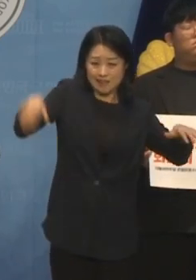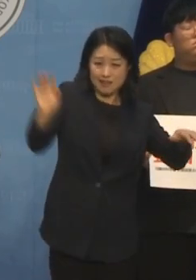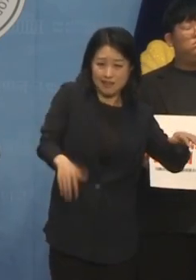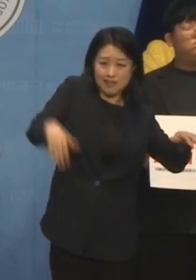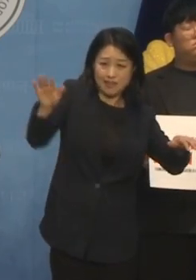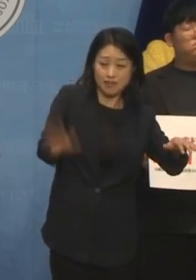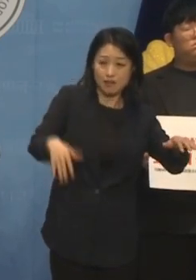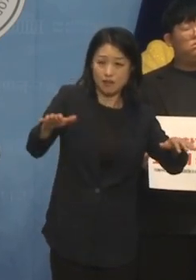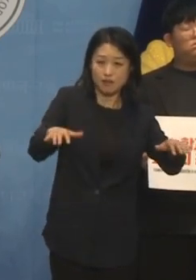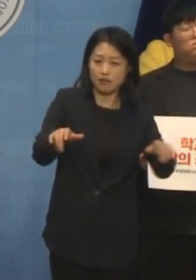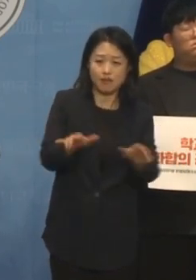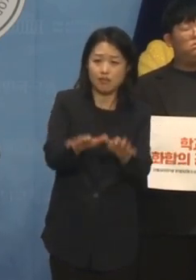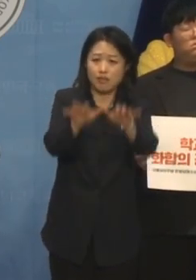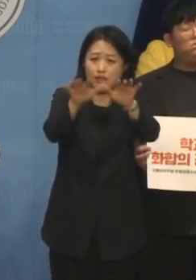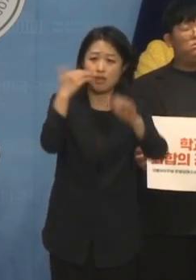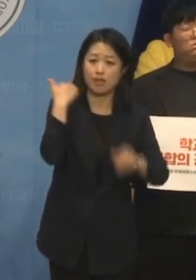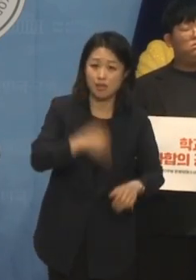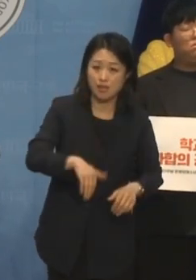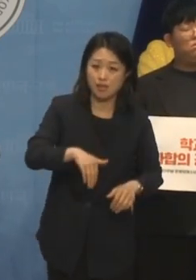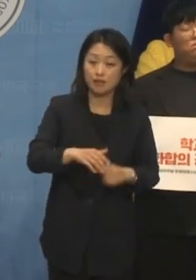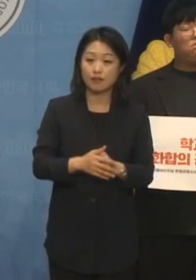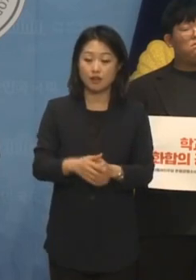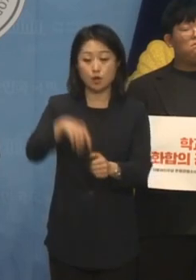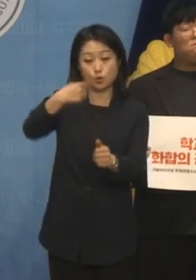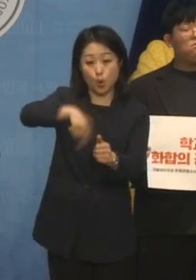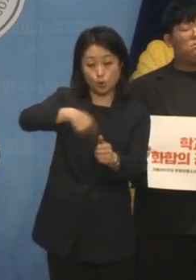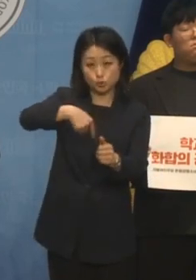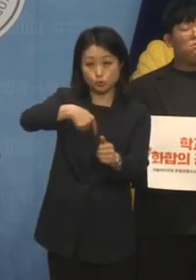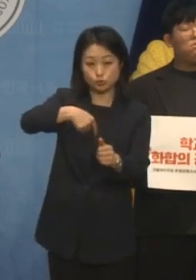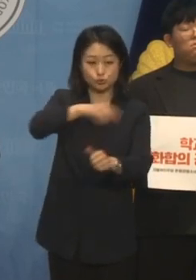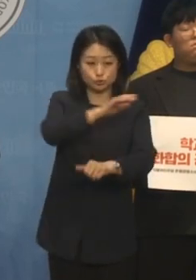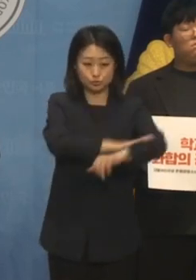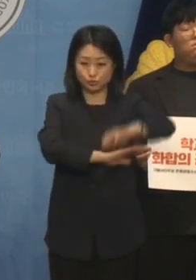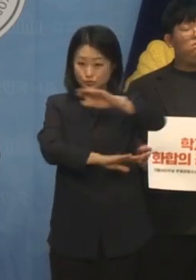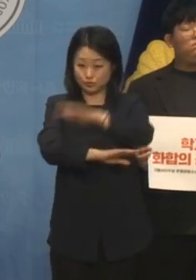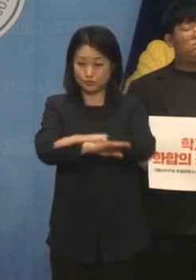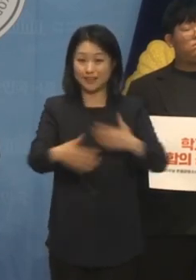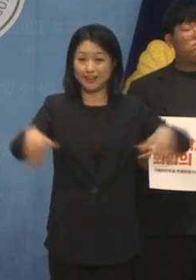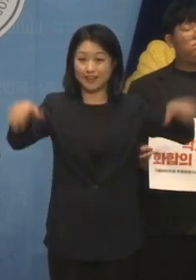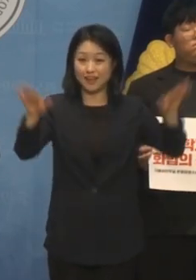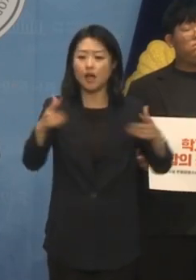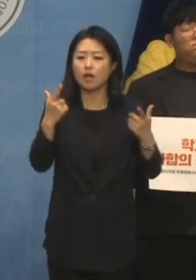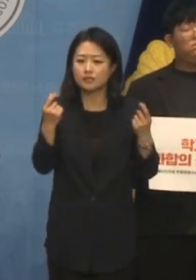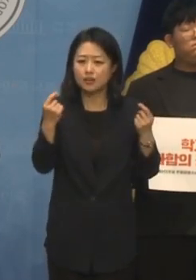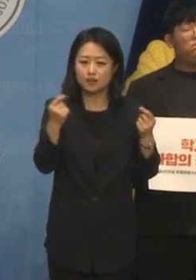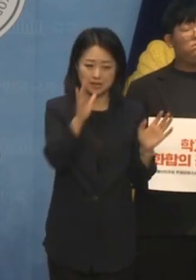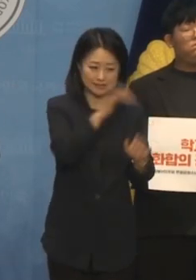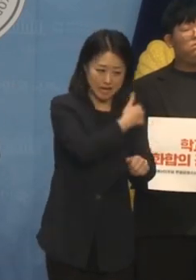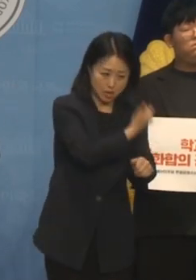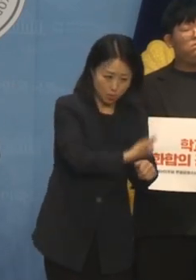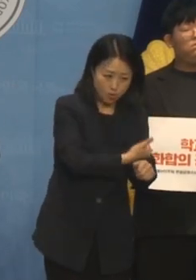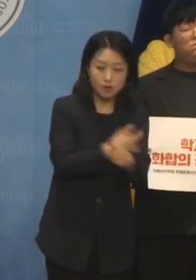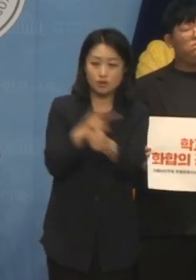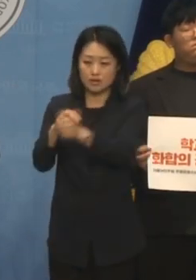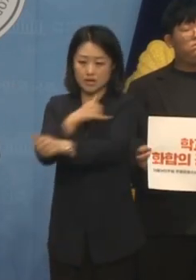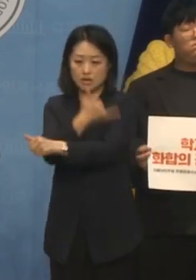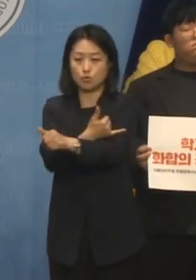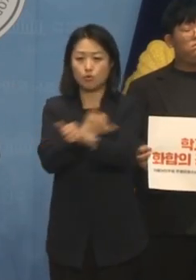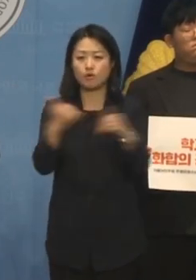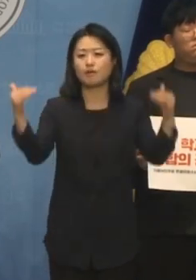또한 학생인권과 교권 보호라는 두 날개가 없다면 대한민국 교육은 후퇴할 수밖에 없을